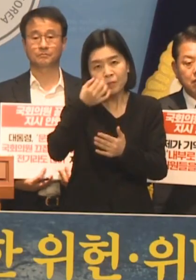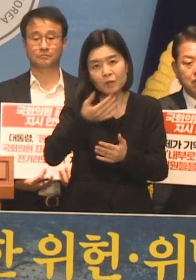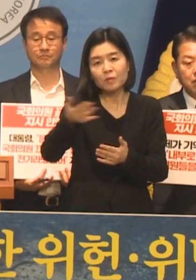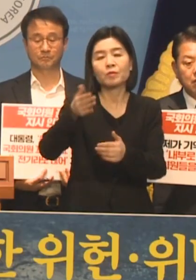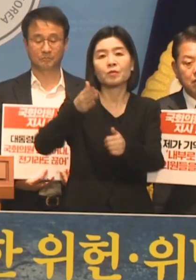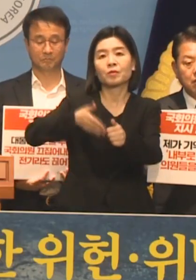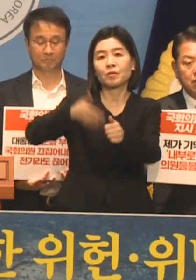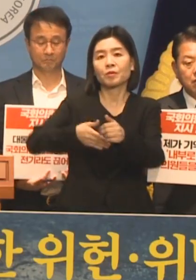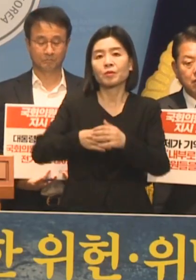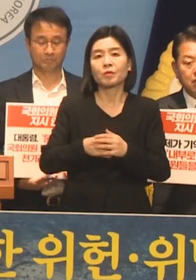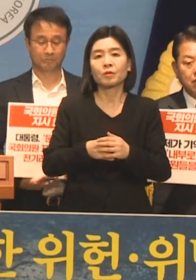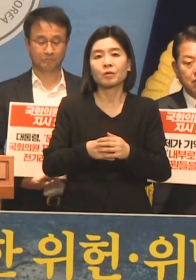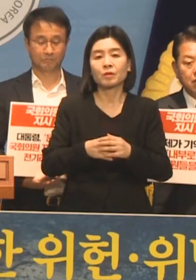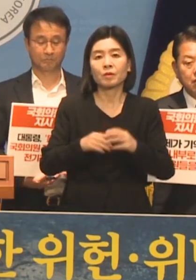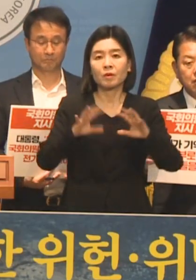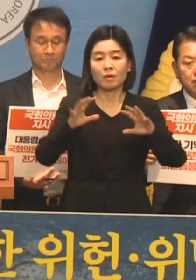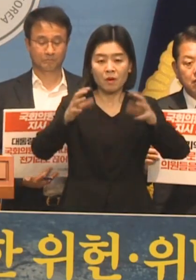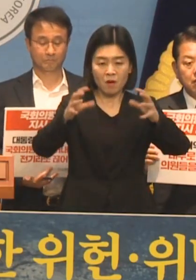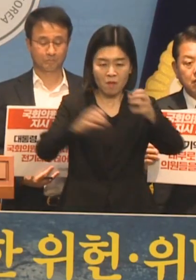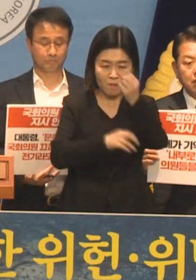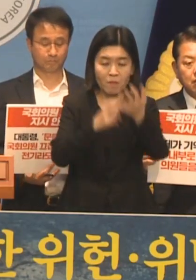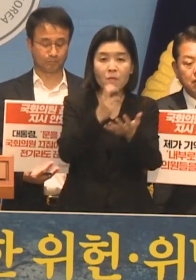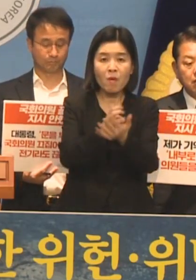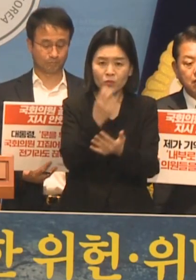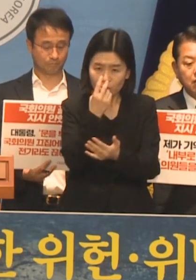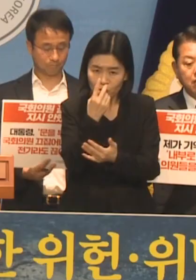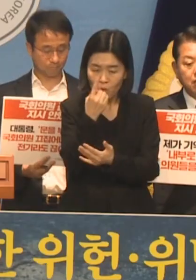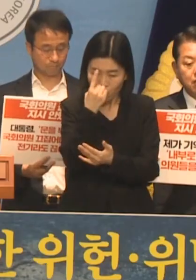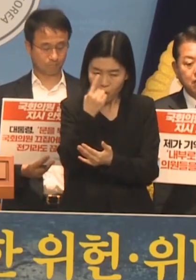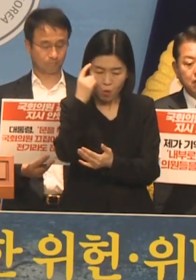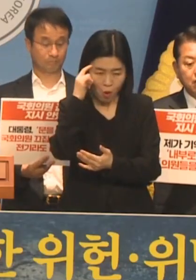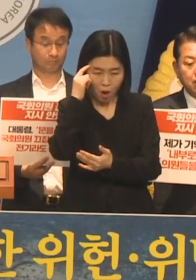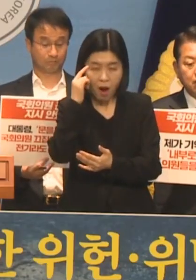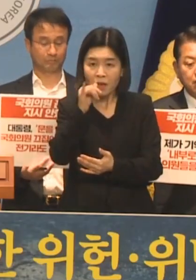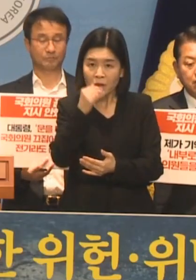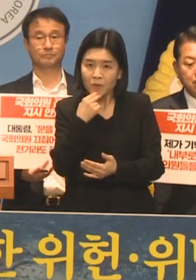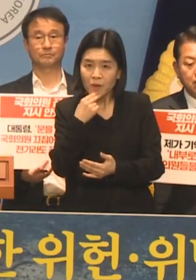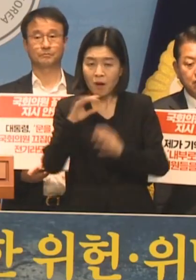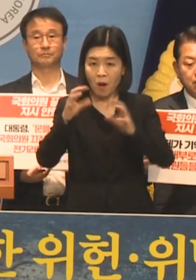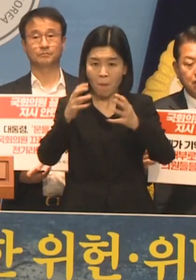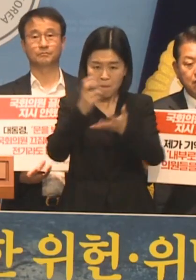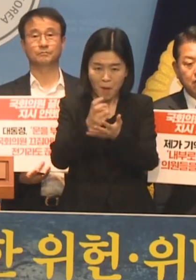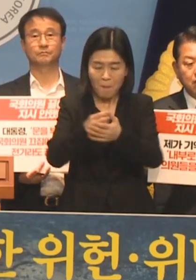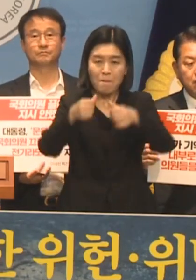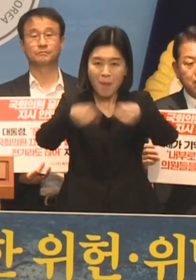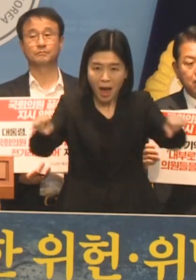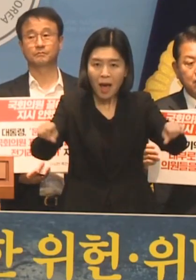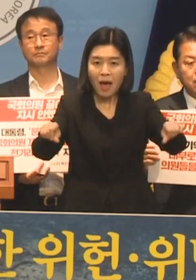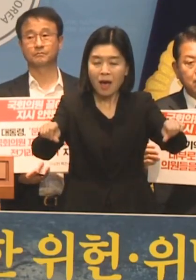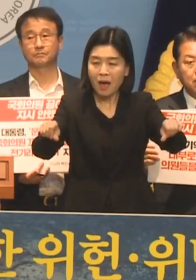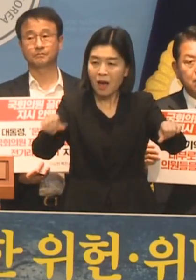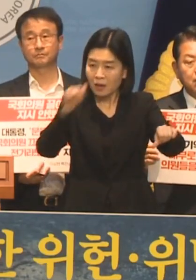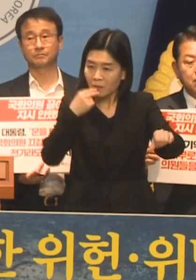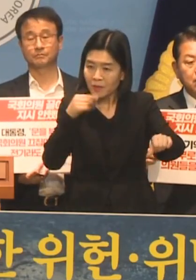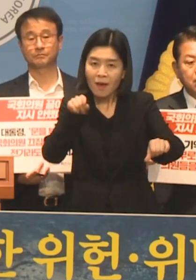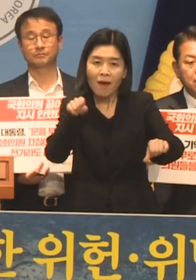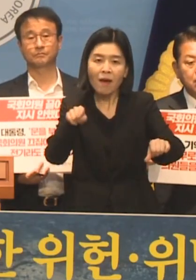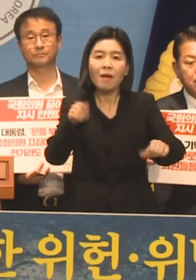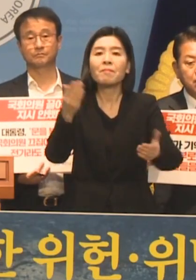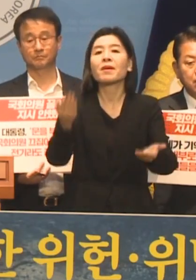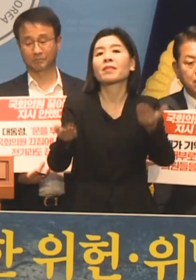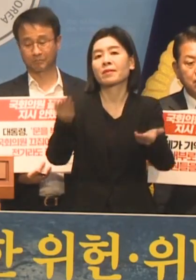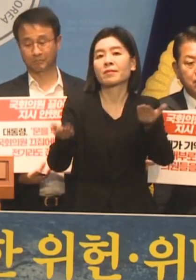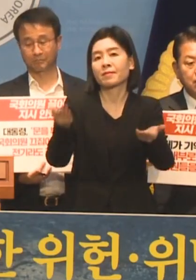오로지 헌법 수호 의지가 있느냐 없느냐, 헌법을 파괴했느냐 아니냐 하는 것만이 판단의